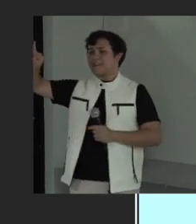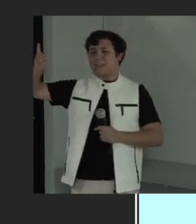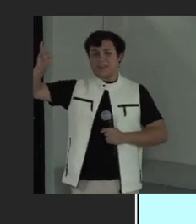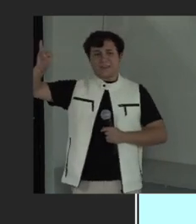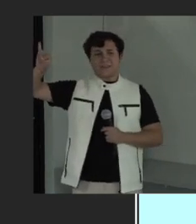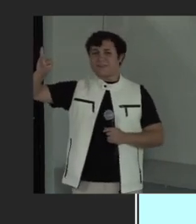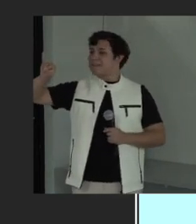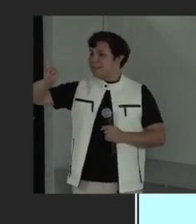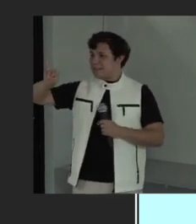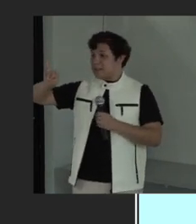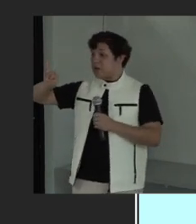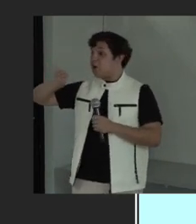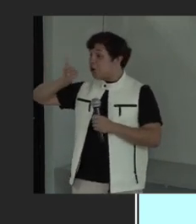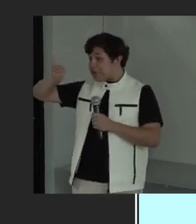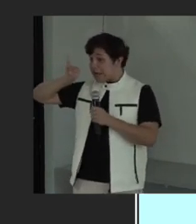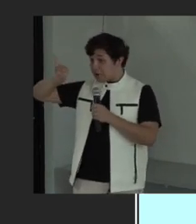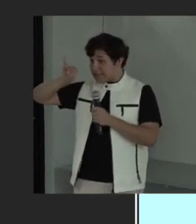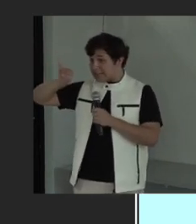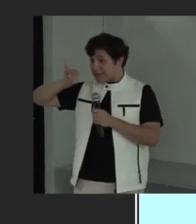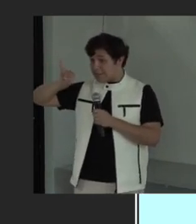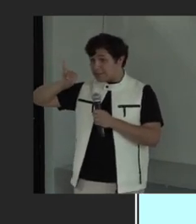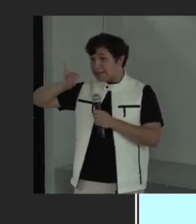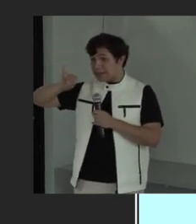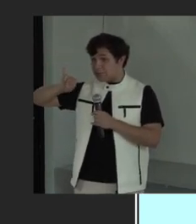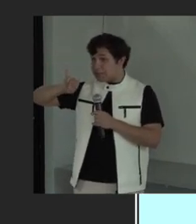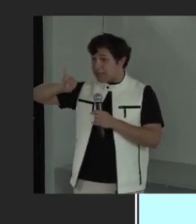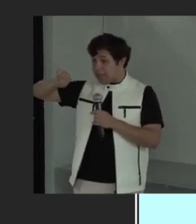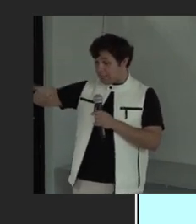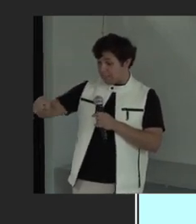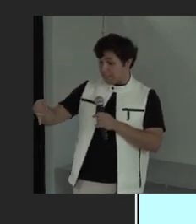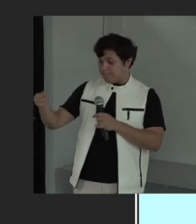I. J. Con esta I vamos a agarrar Nutella.